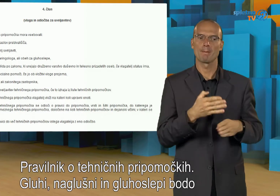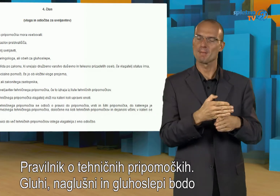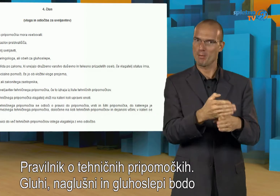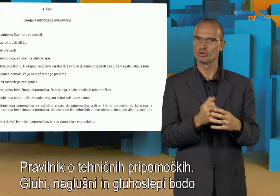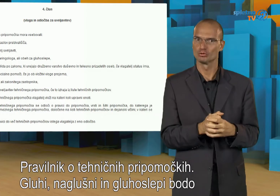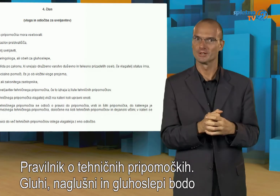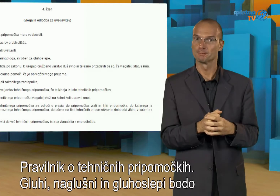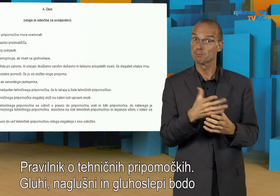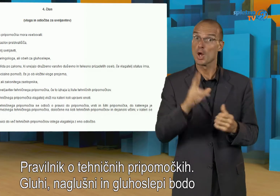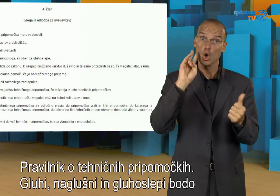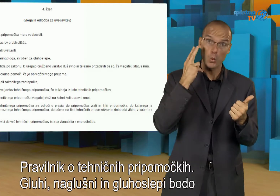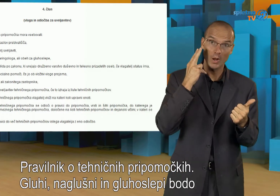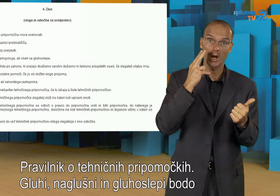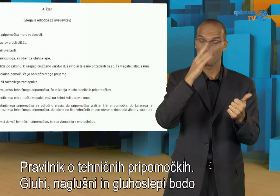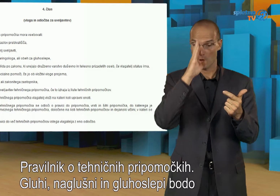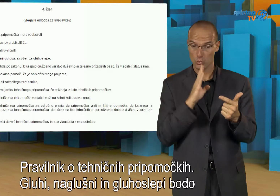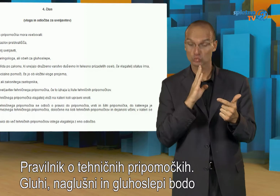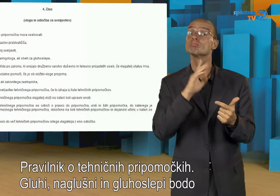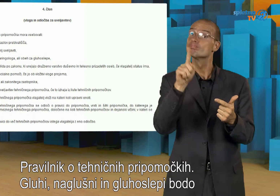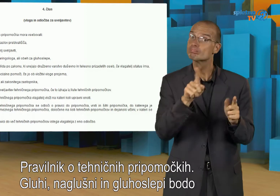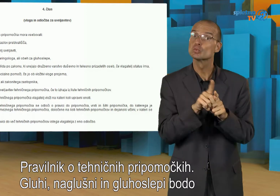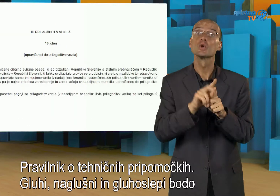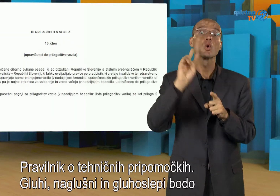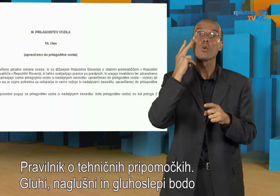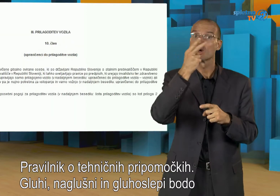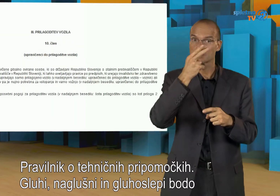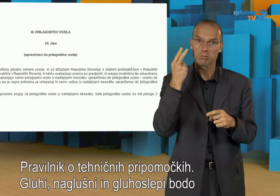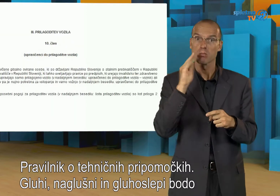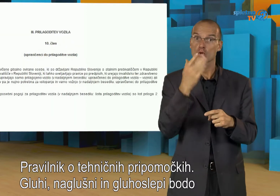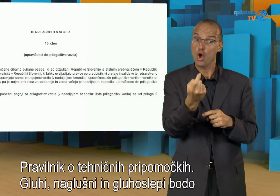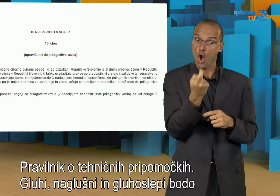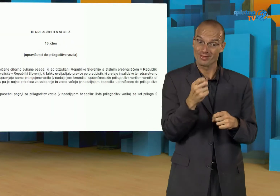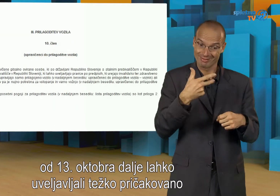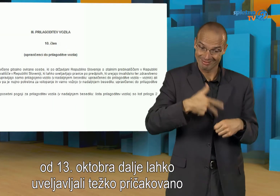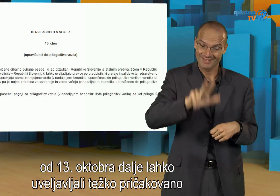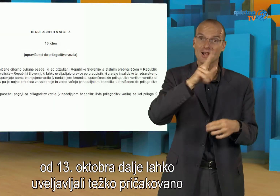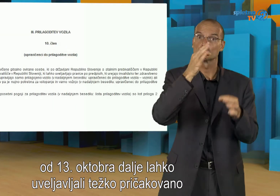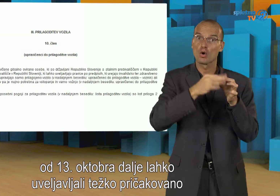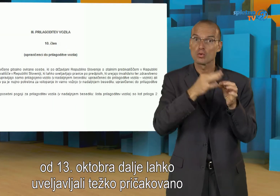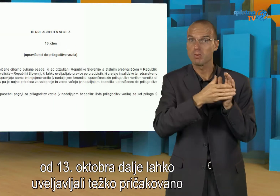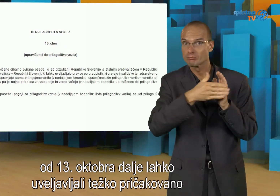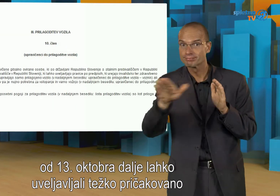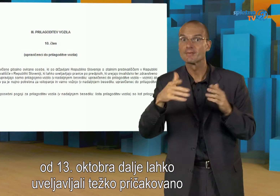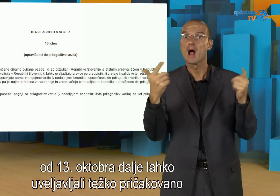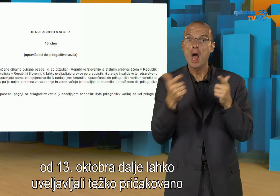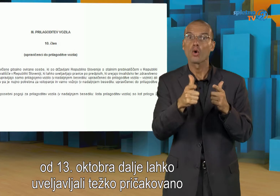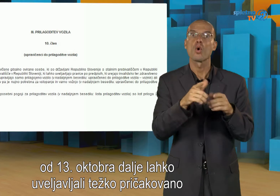pripomočkih. Gluhi, naglušni in gluhoslepi bodo od 13. oktobra dalje lahko uveljavljali